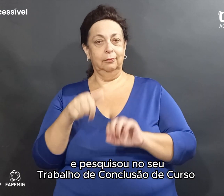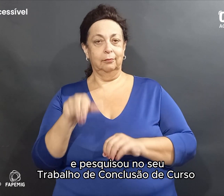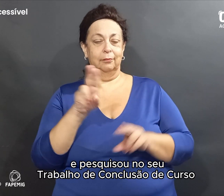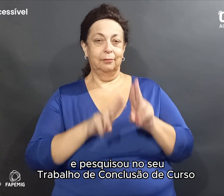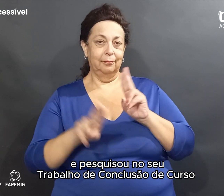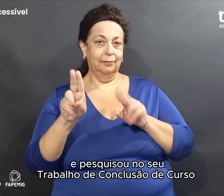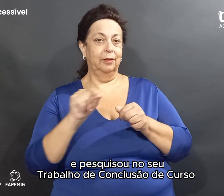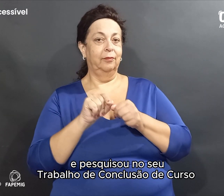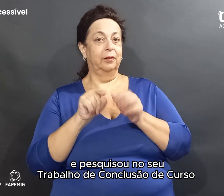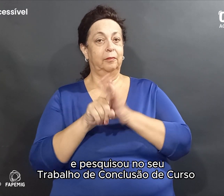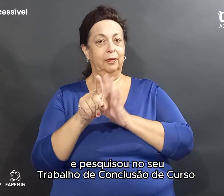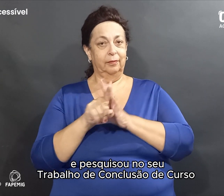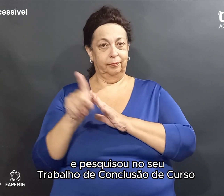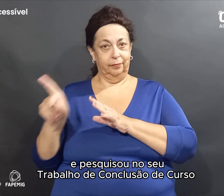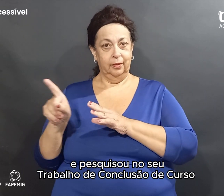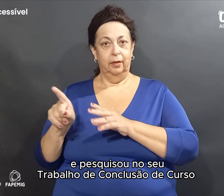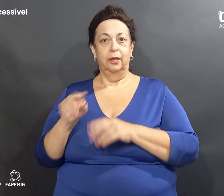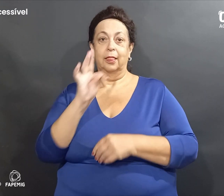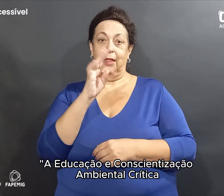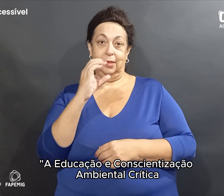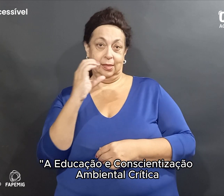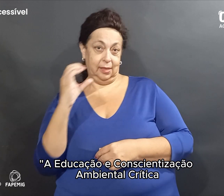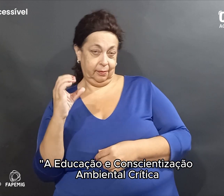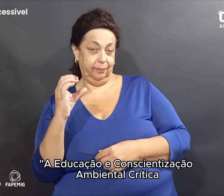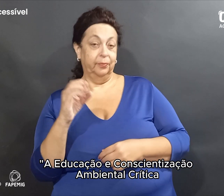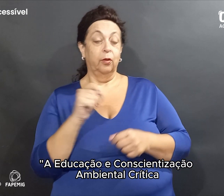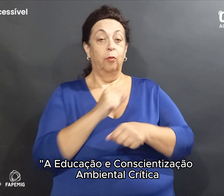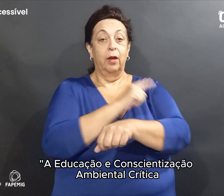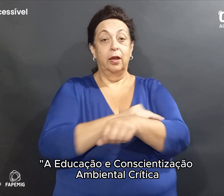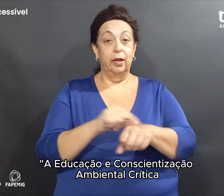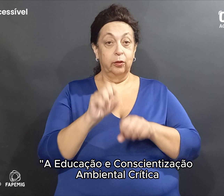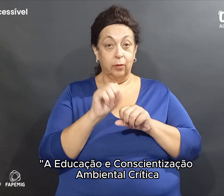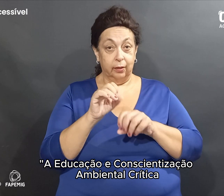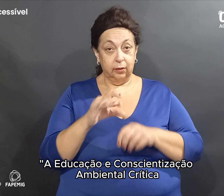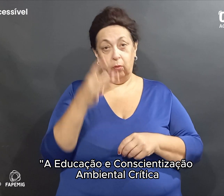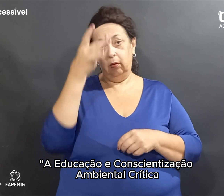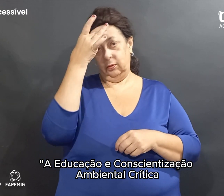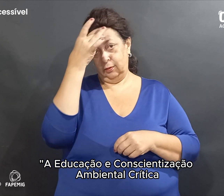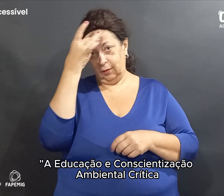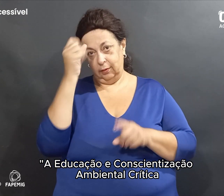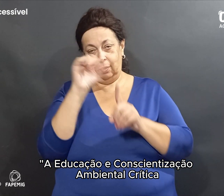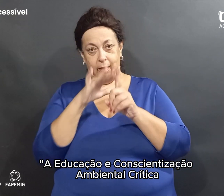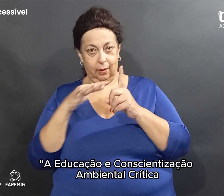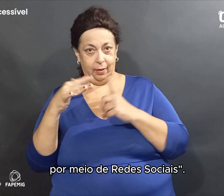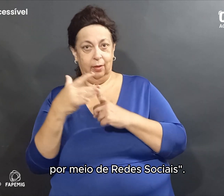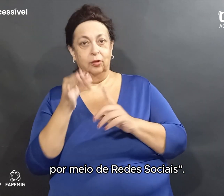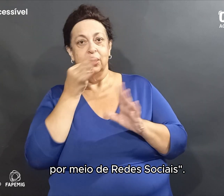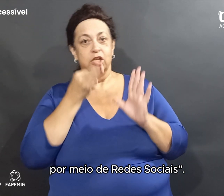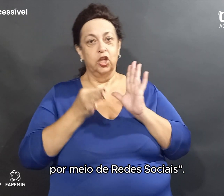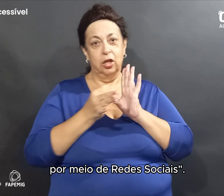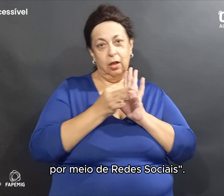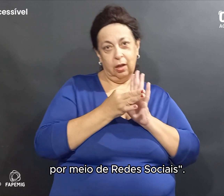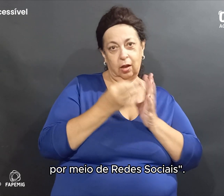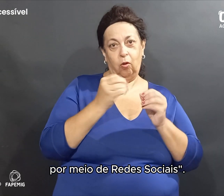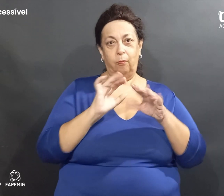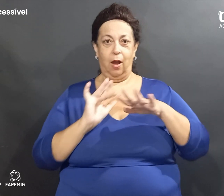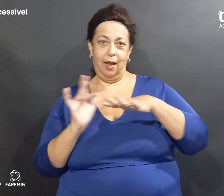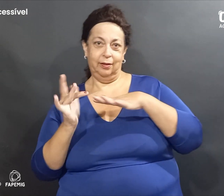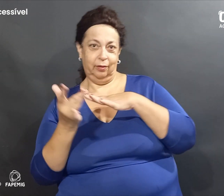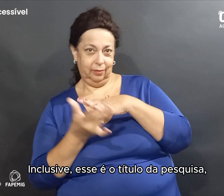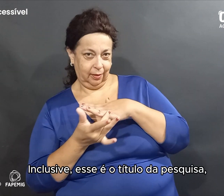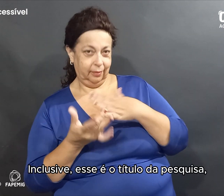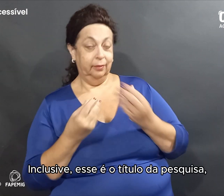e pesquisou no seu trabalho de conclusão de curso a educação e conscientização ambiental crítica por meio de redes